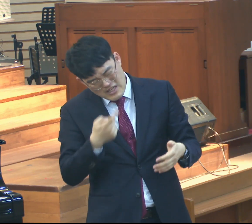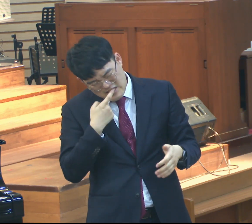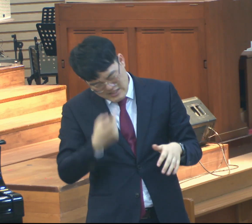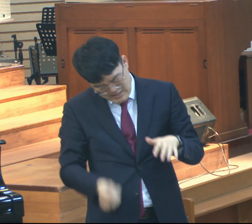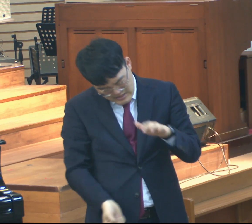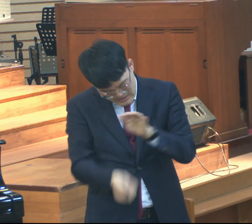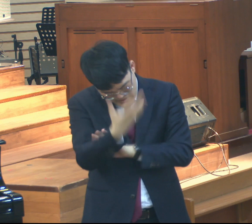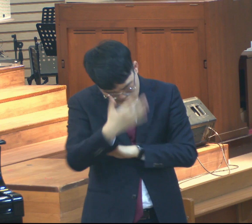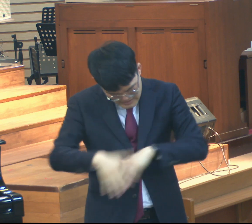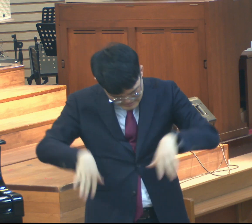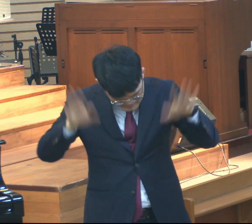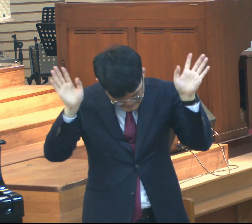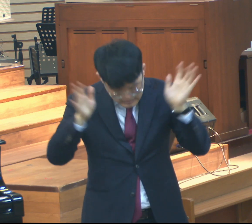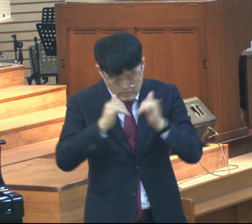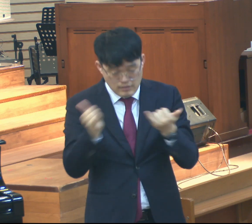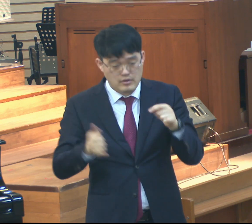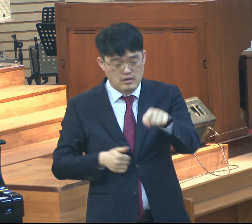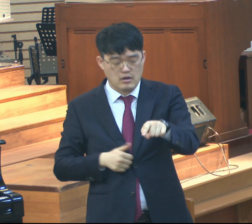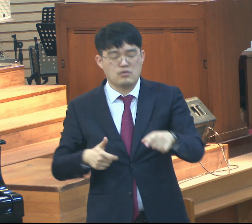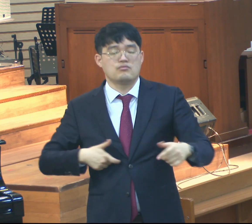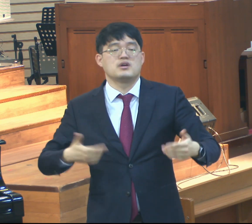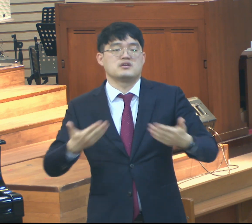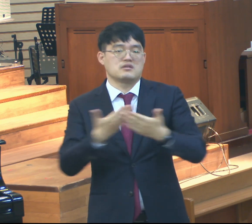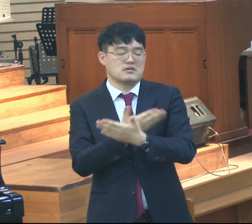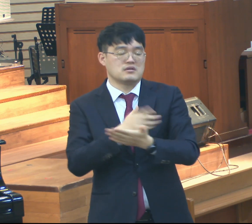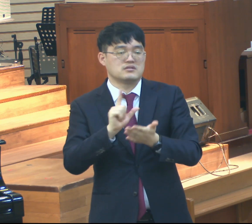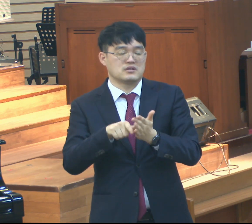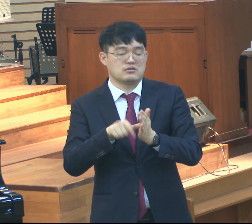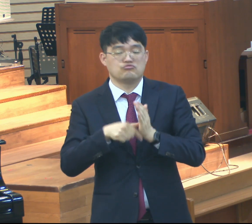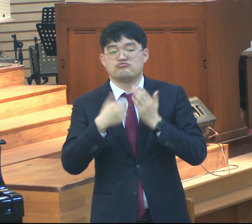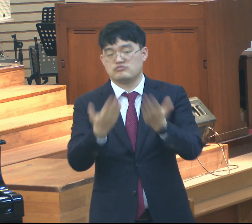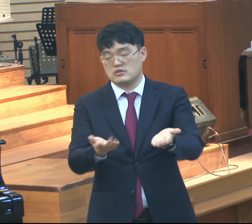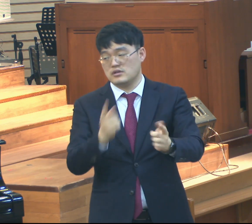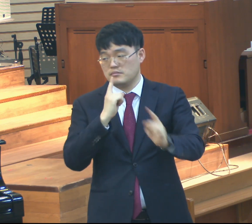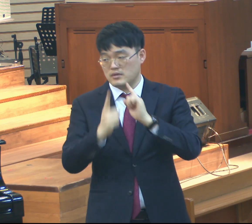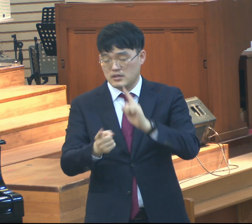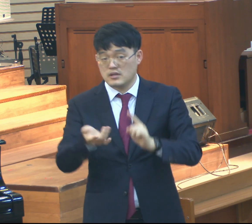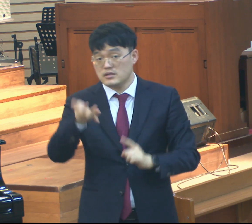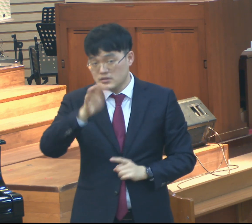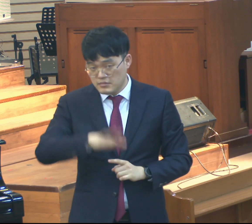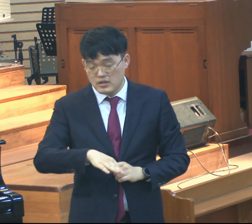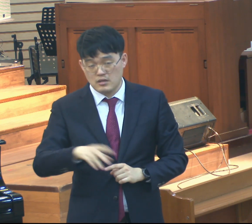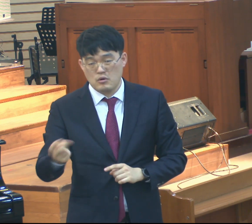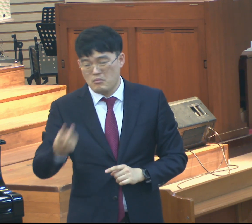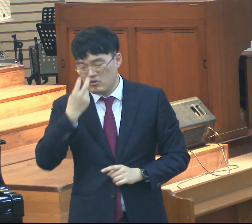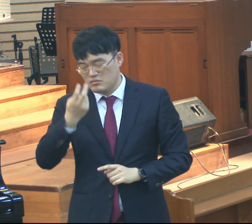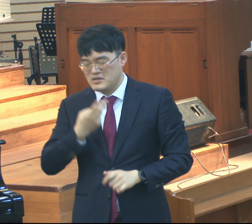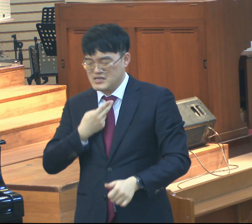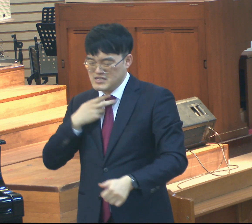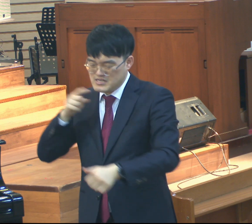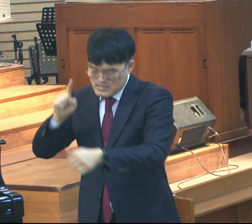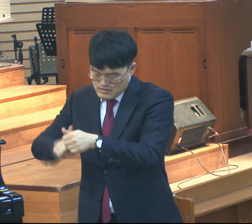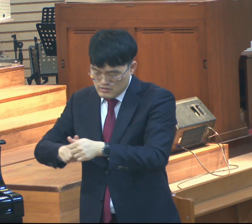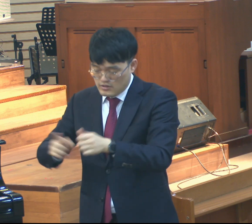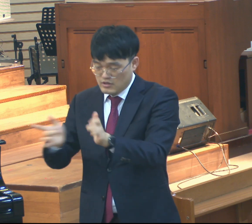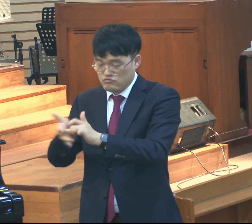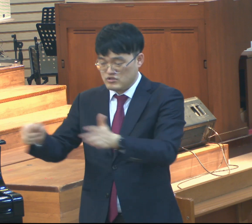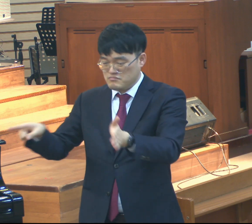그들의 참회의 시간을 줄여주자는 제안을 했지만 목숨을 걸고 예수를 믿었던 성도들은 절대로